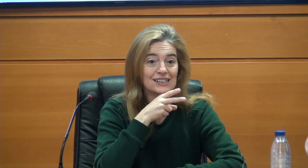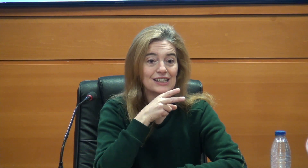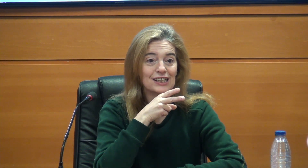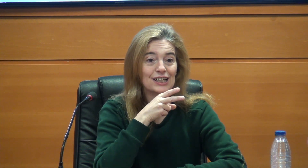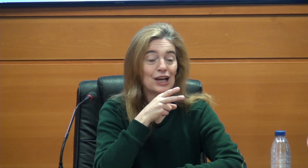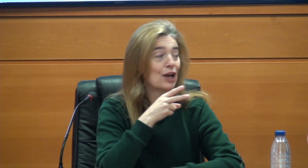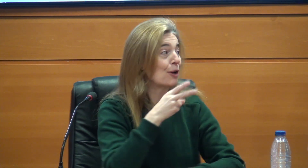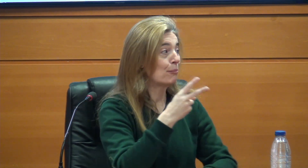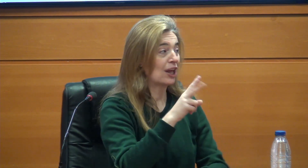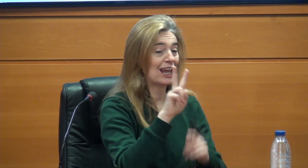igual que verde